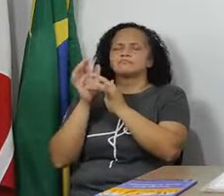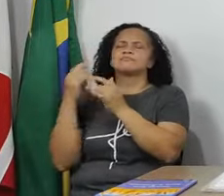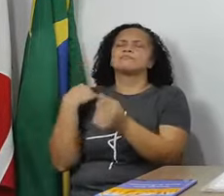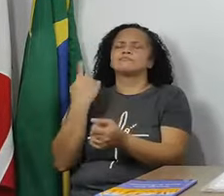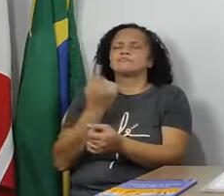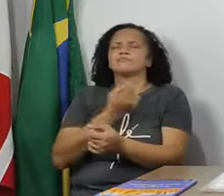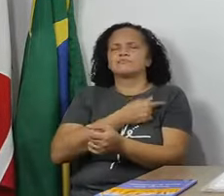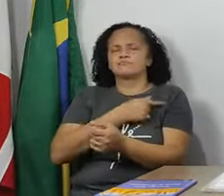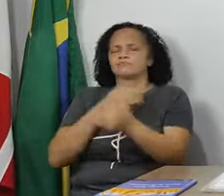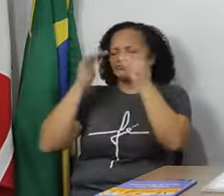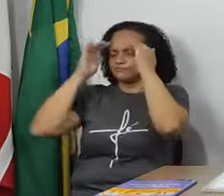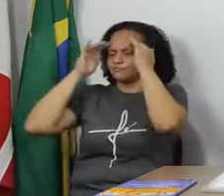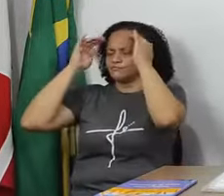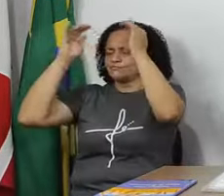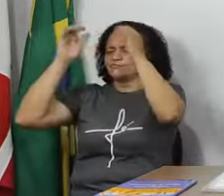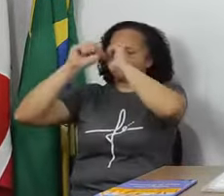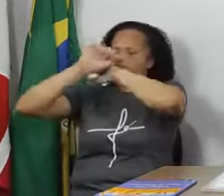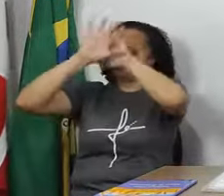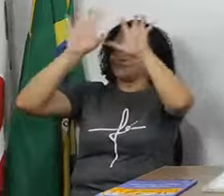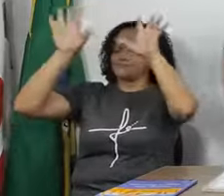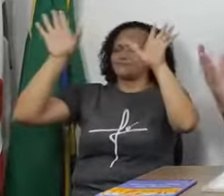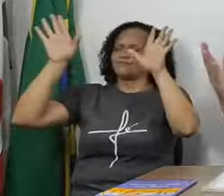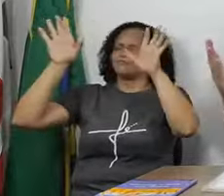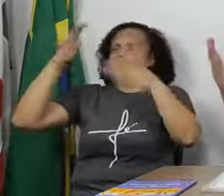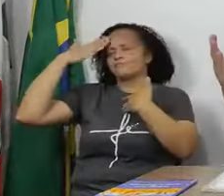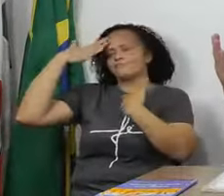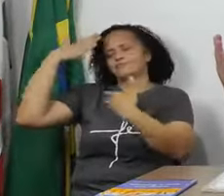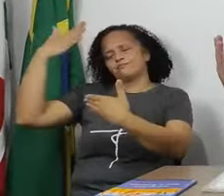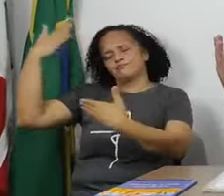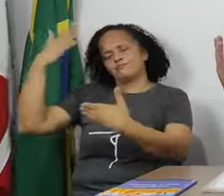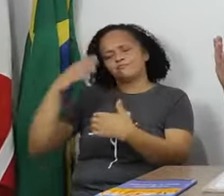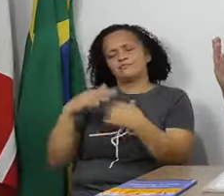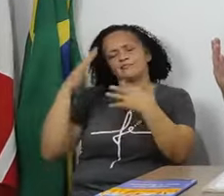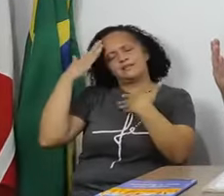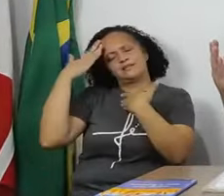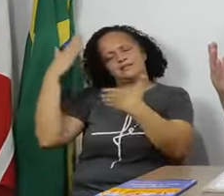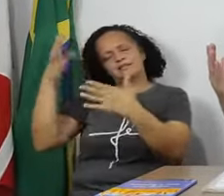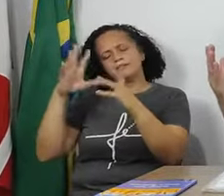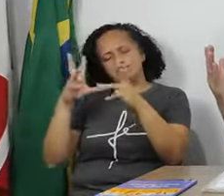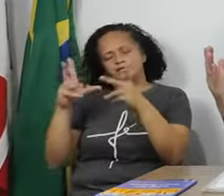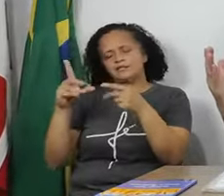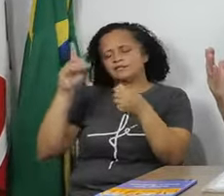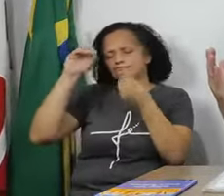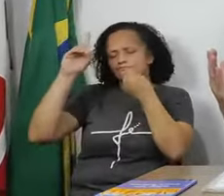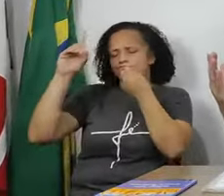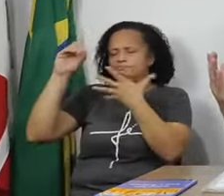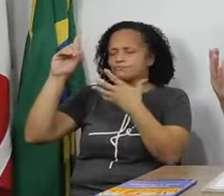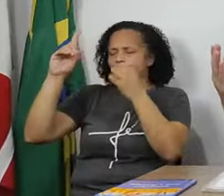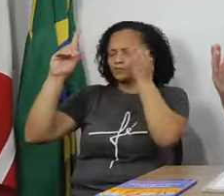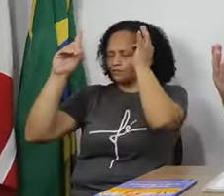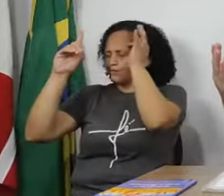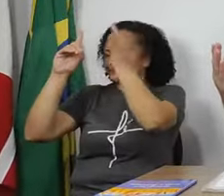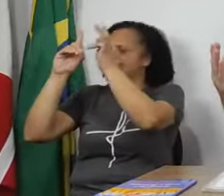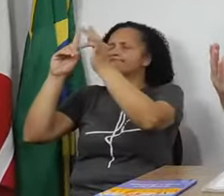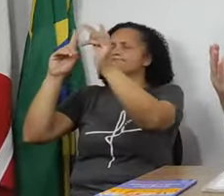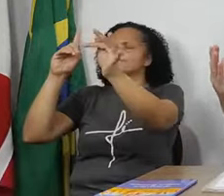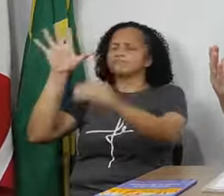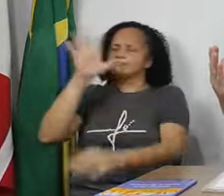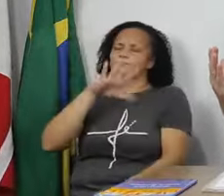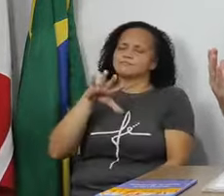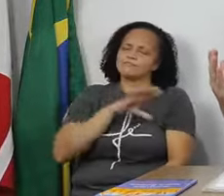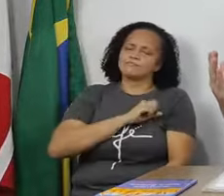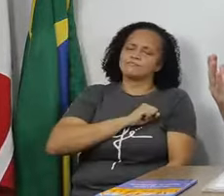nós te damos toda a honra e toda a glória e todo o louvor. Nós te agradecemos pela tua bondade, fidelidade e amor. E eu te agradeço